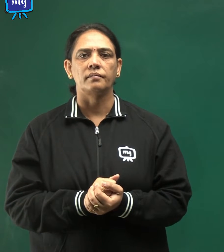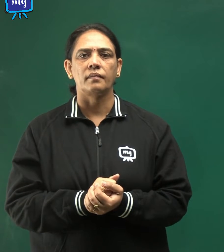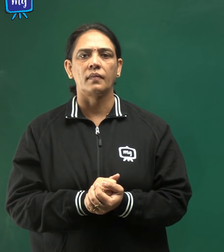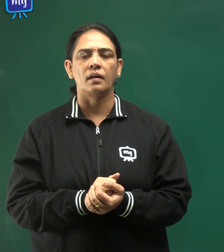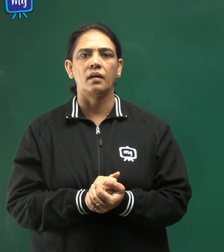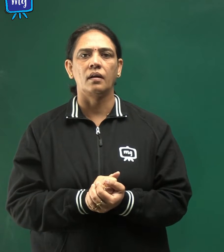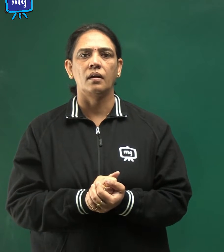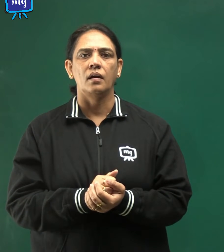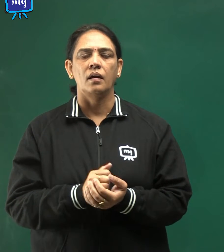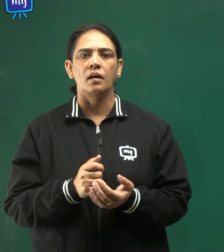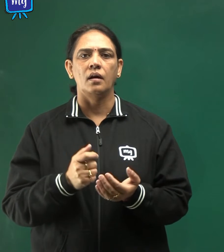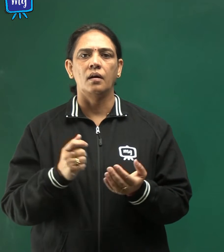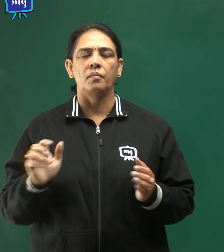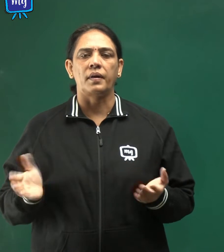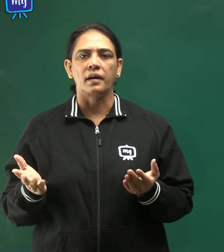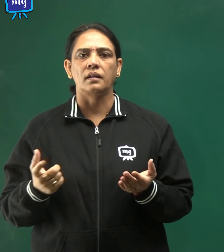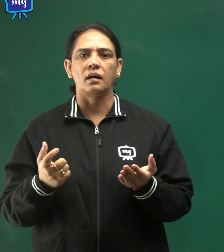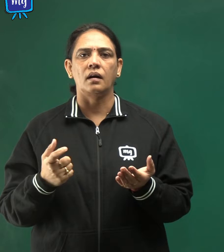का फॉर्मूला यूज करेंगे।